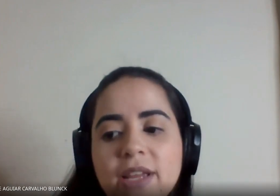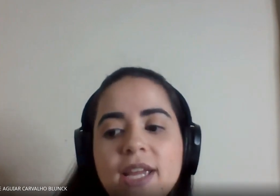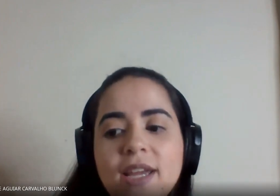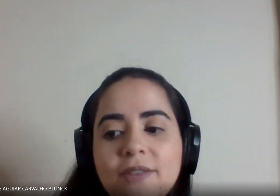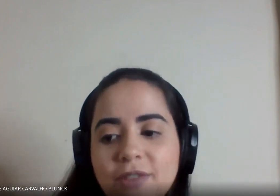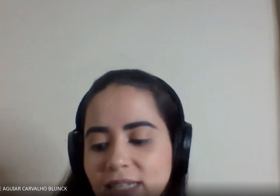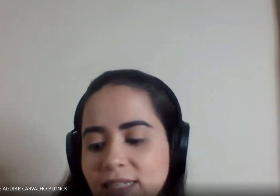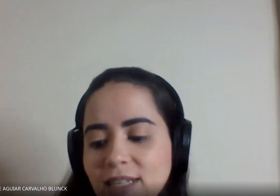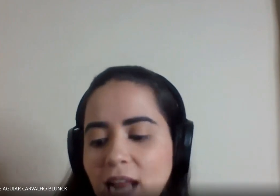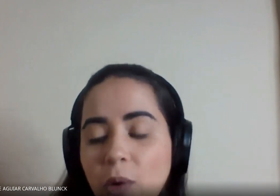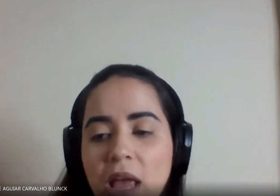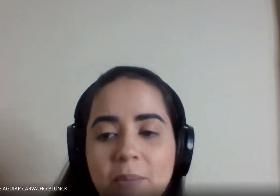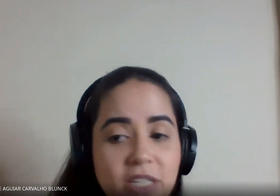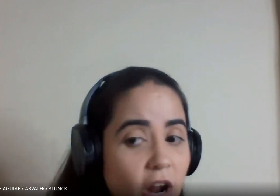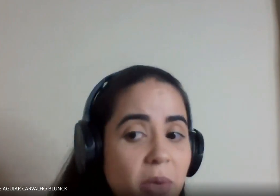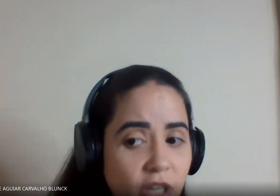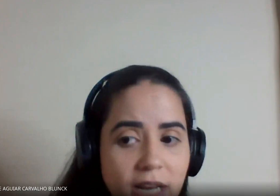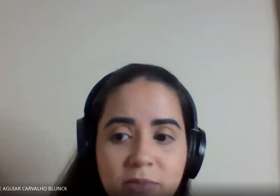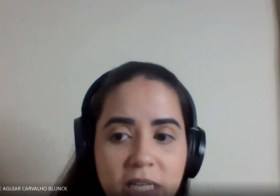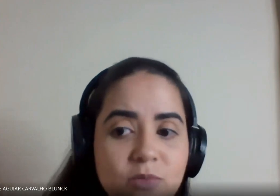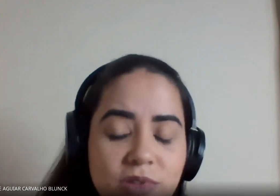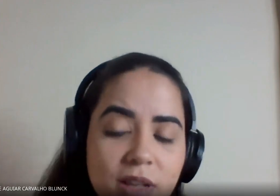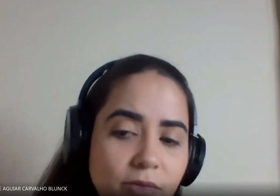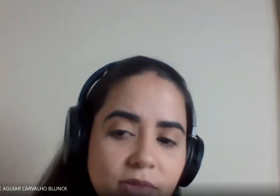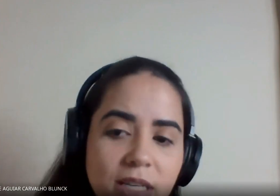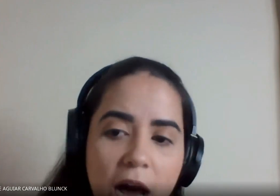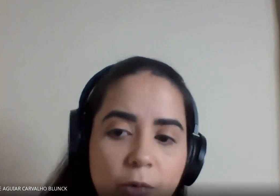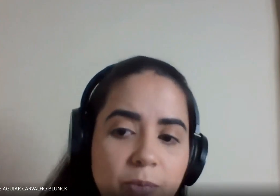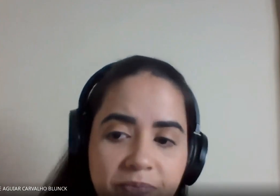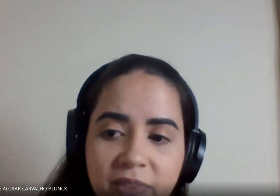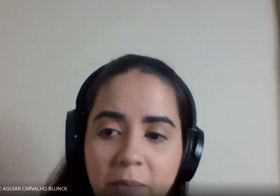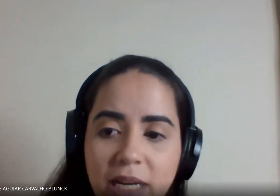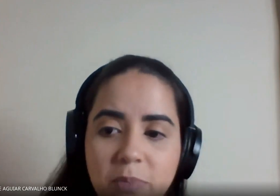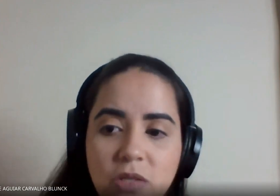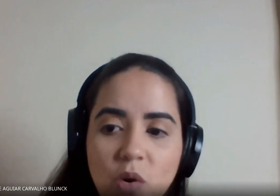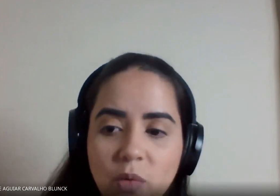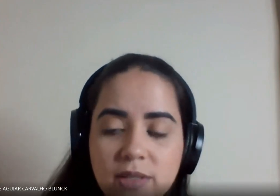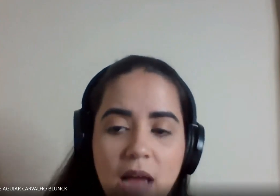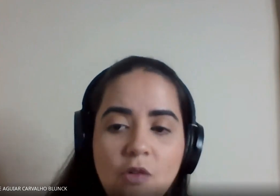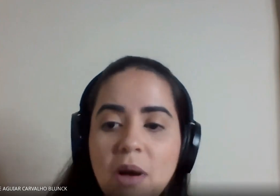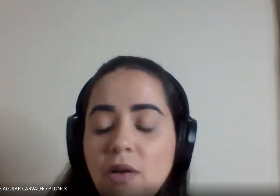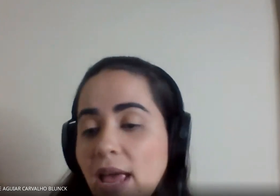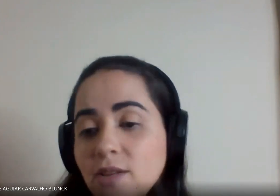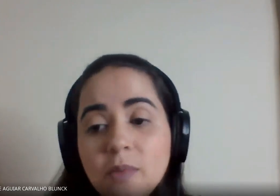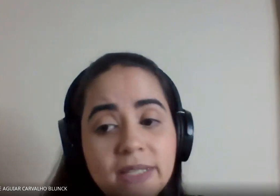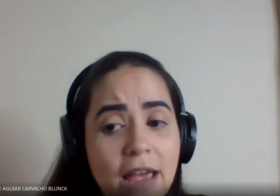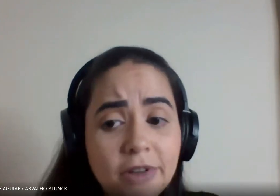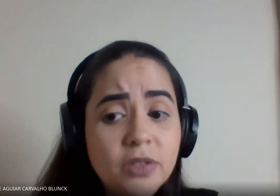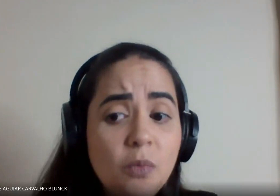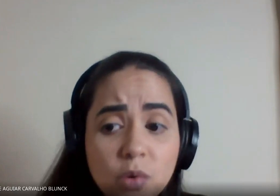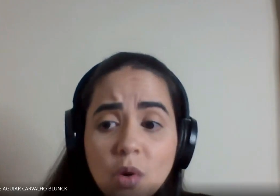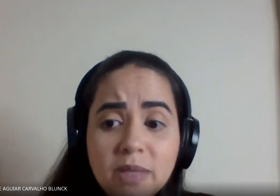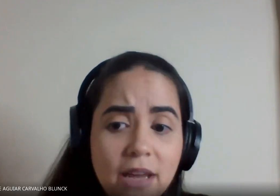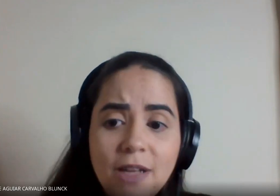como ele fazer esse sinal. Geralmente eles mesmos dão um sinal para as pessoas. Eles observam,